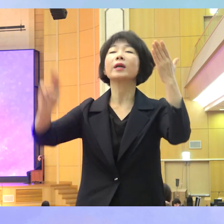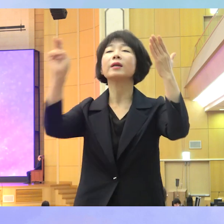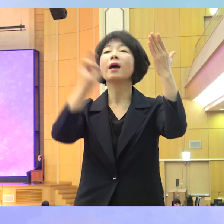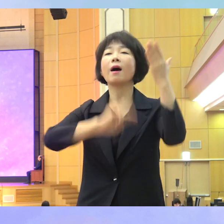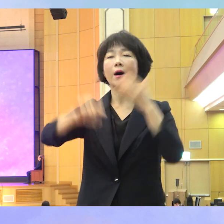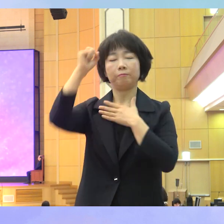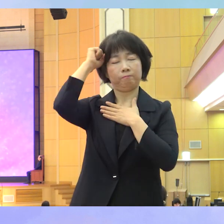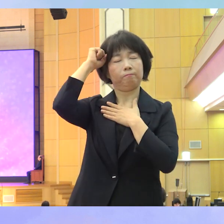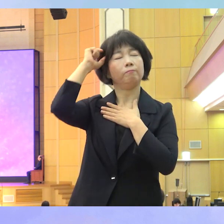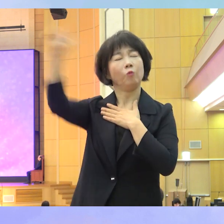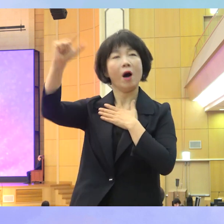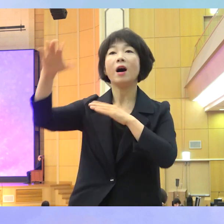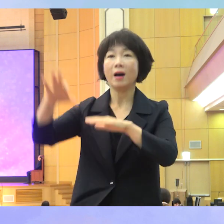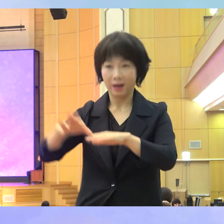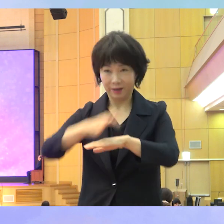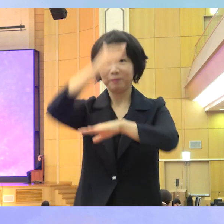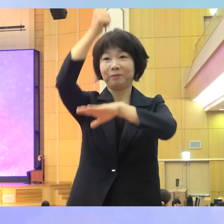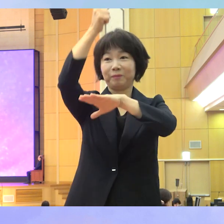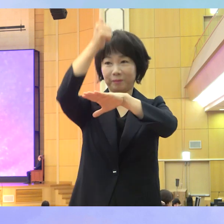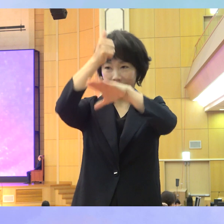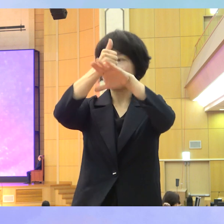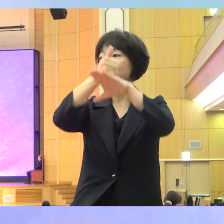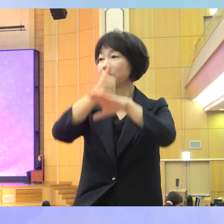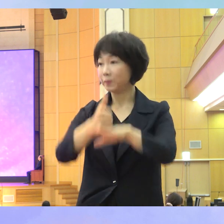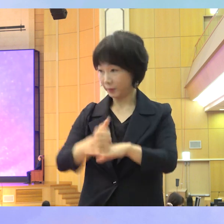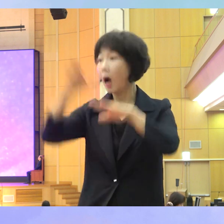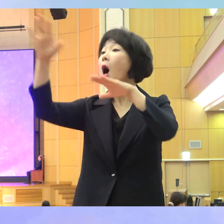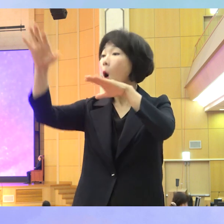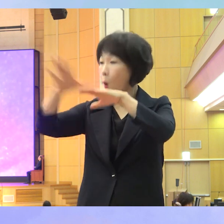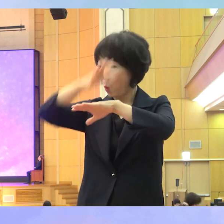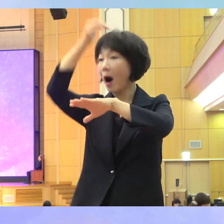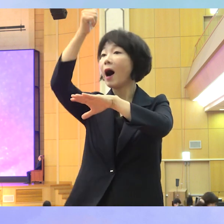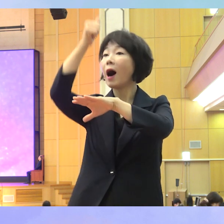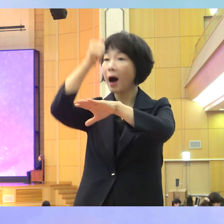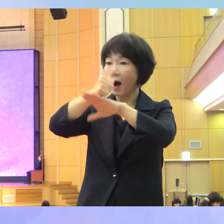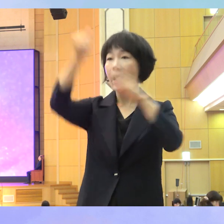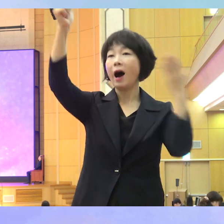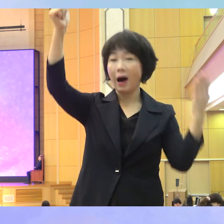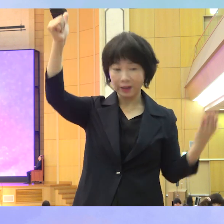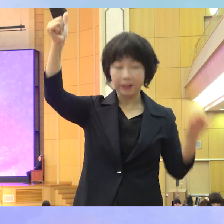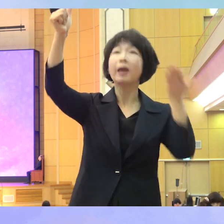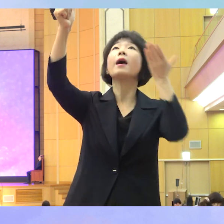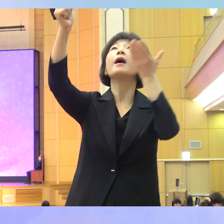찬양 위대하신 왕께 만세,